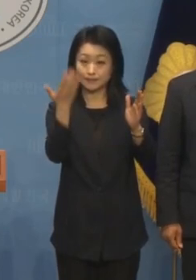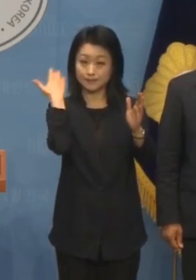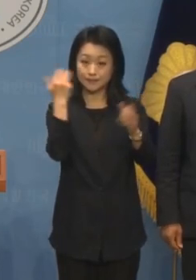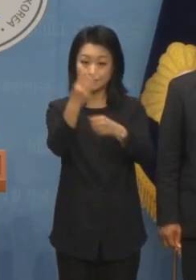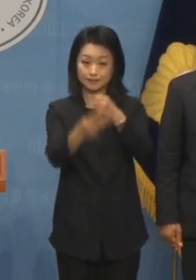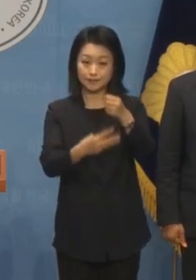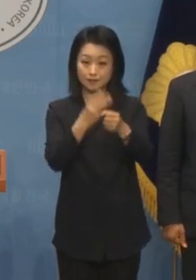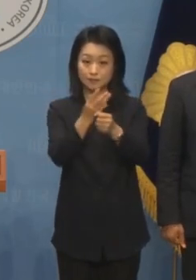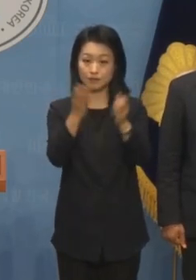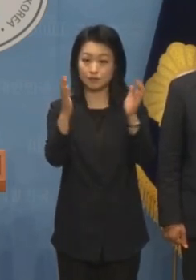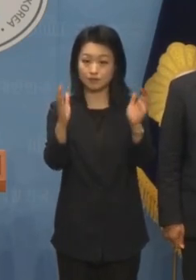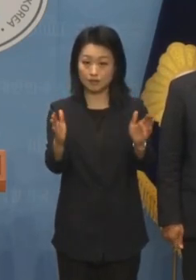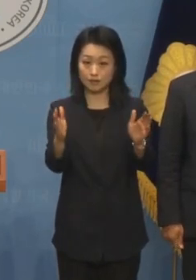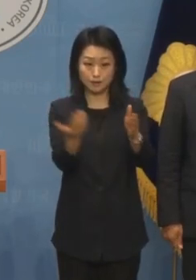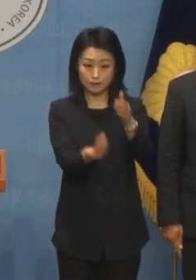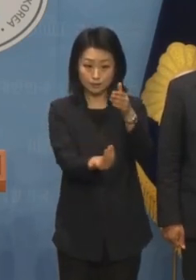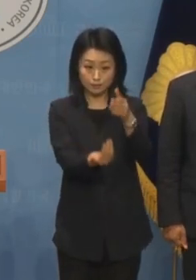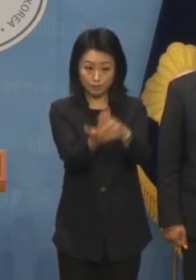잊지도 않은